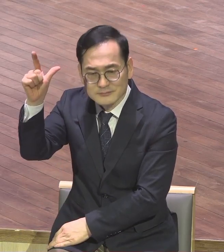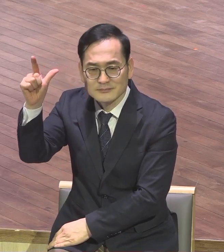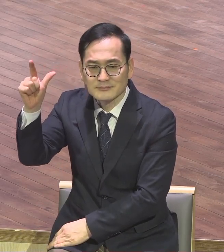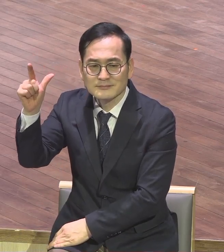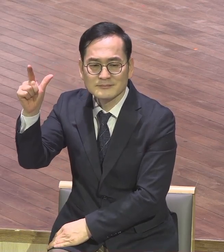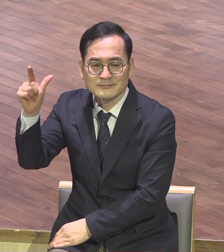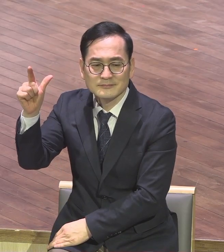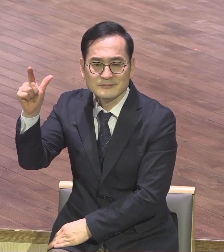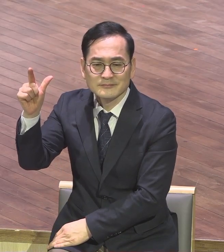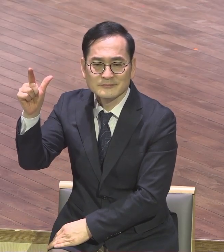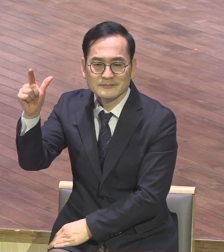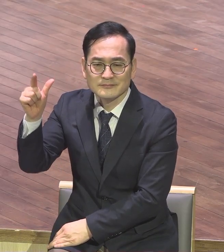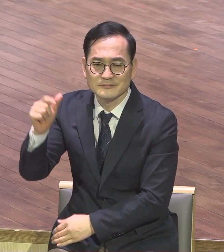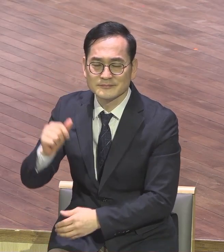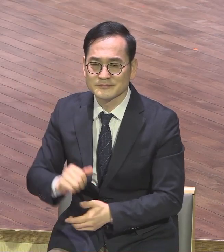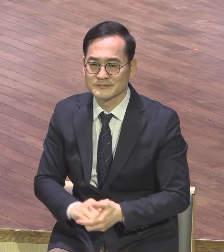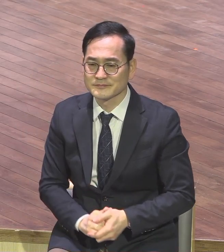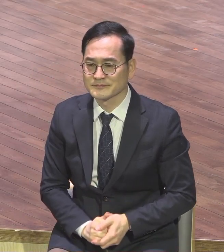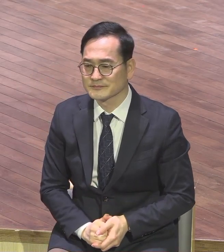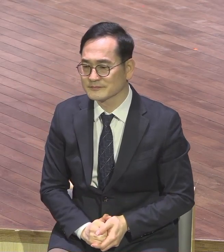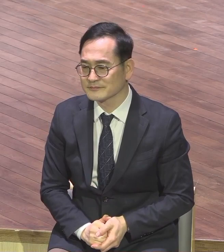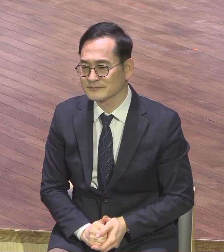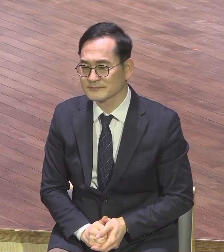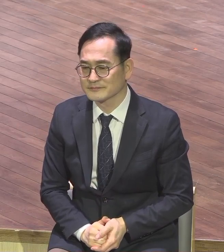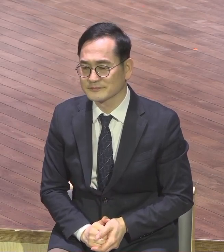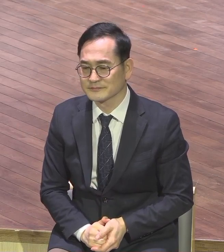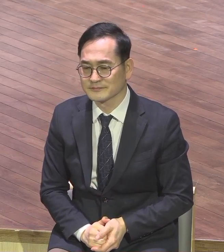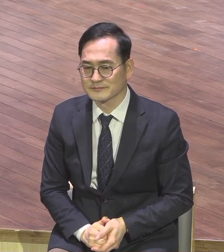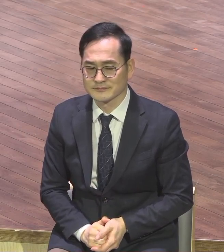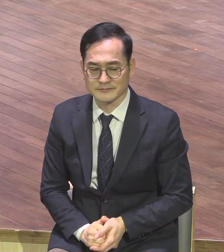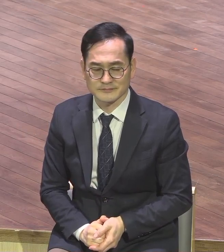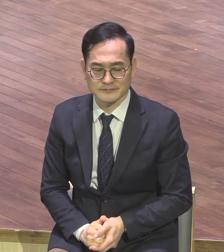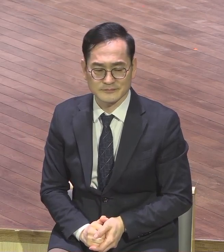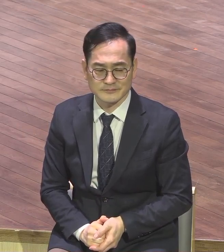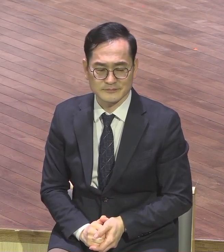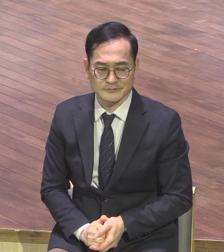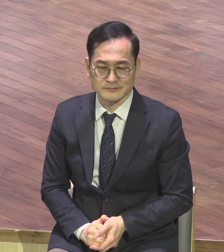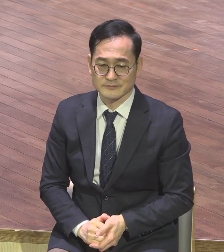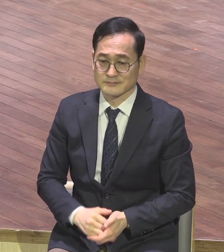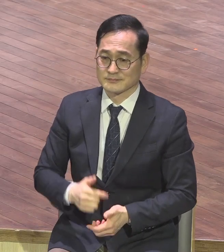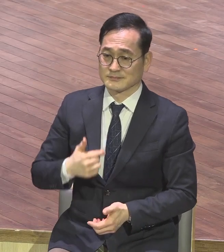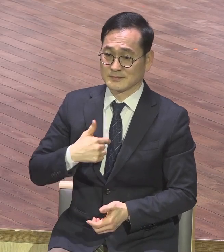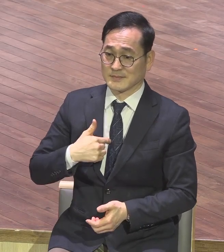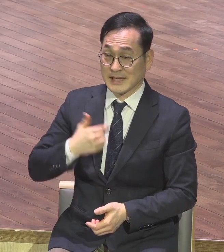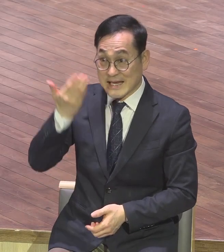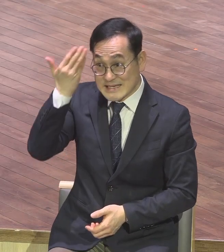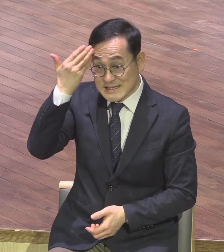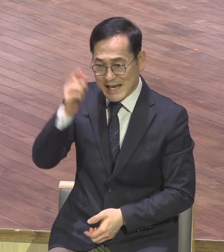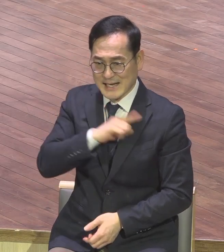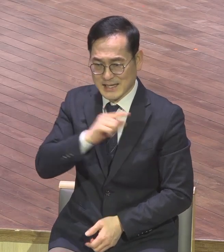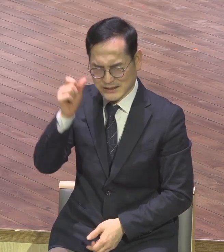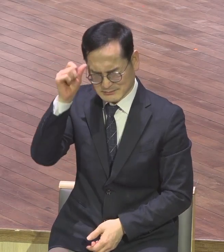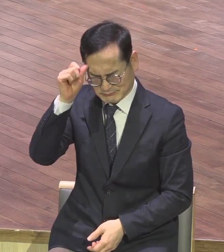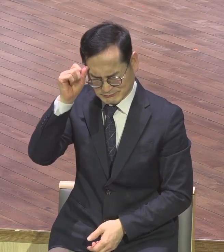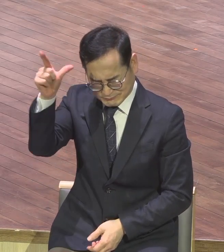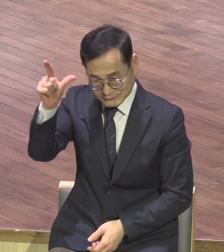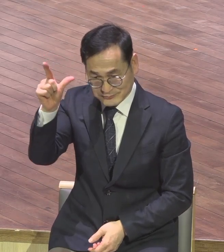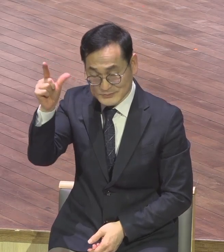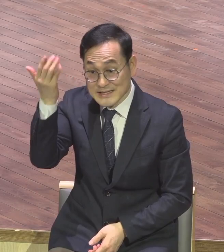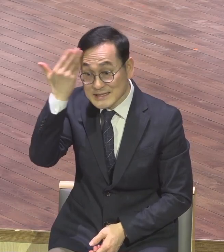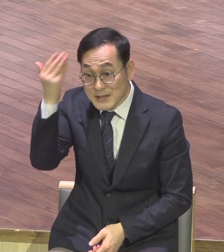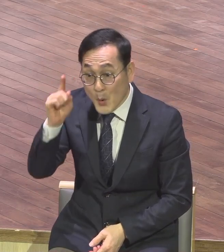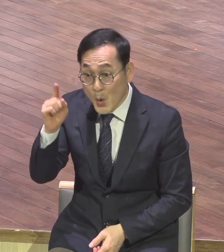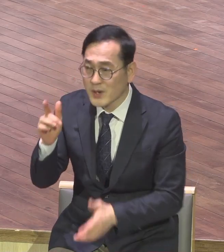하지요. 이 말은요, 예수 그리스도가 뭐요, 자기 인생의 절대 가치라는 것입니다.